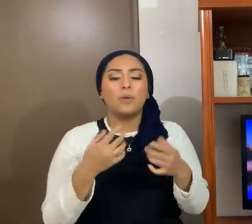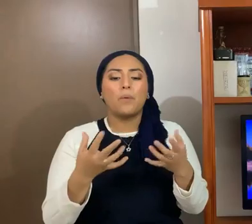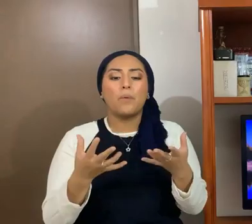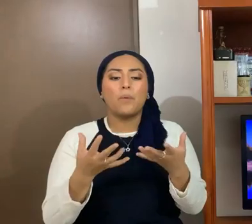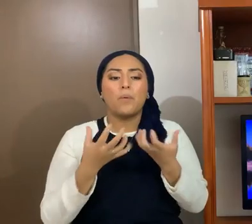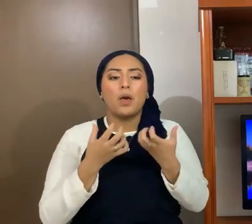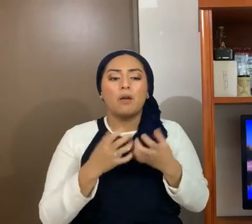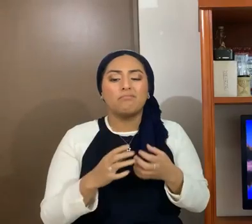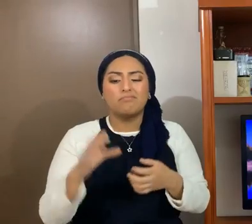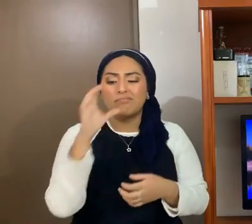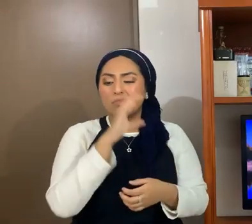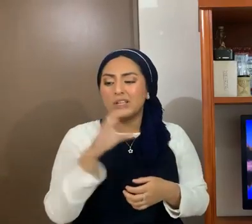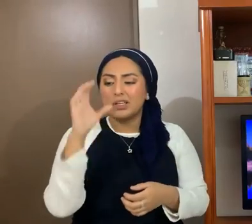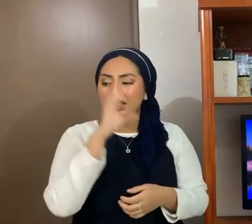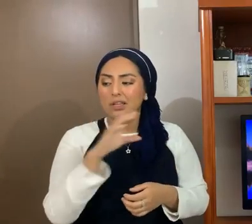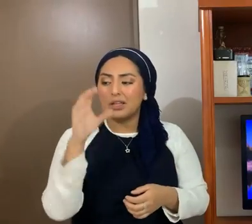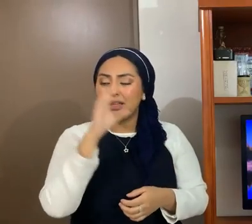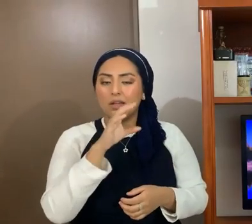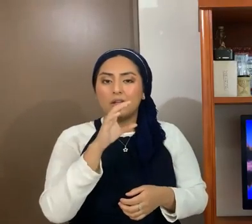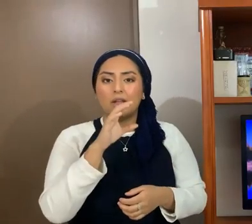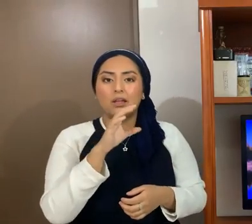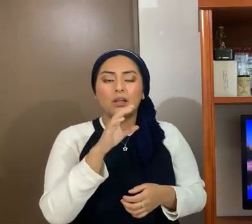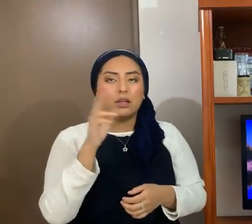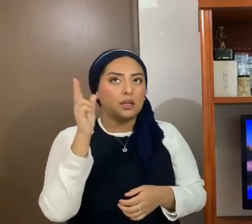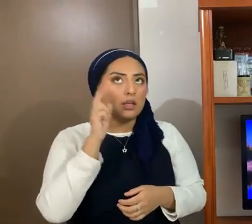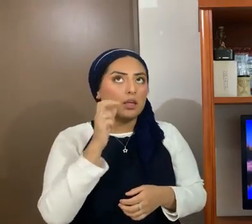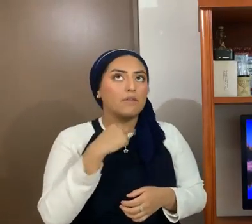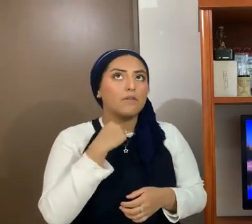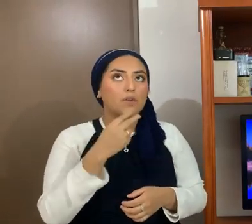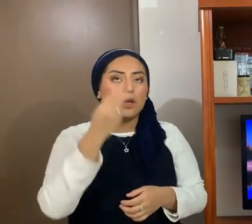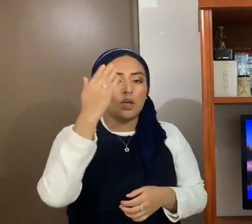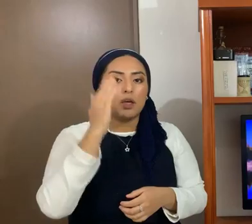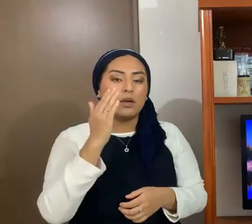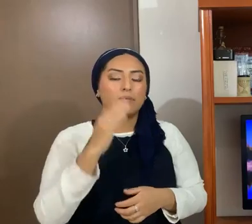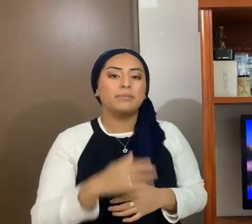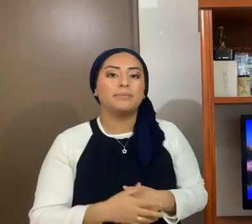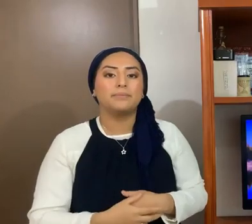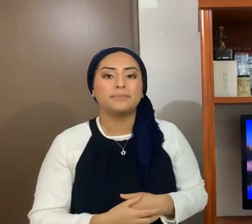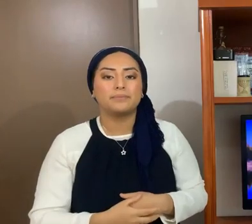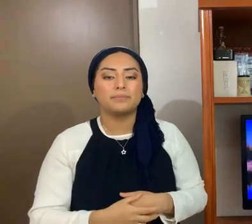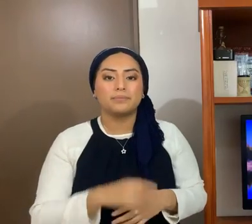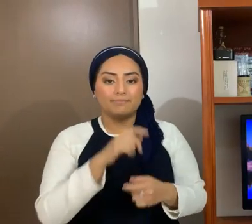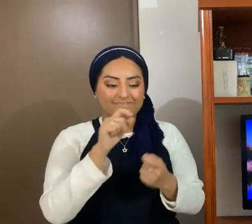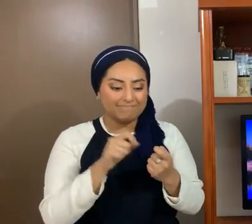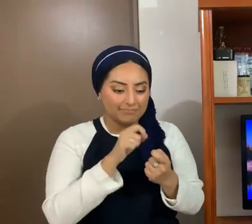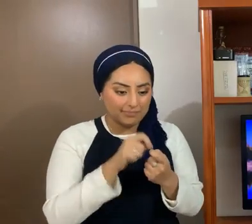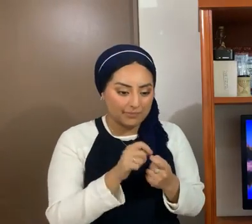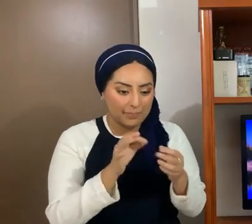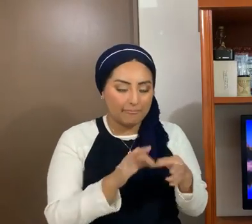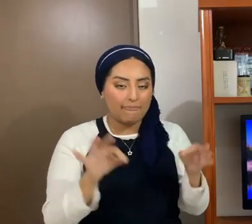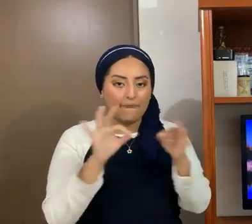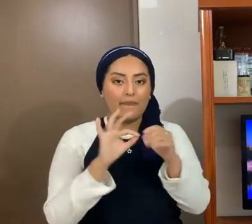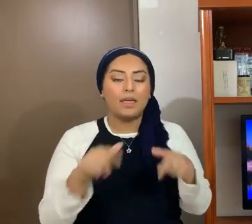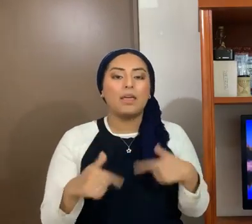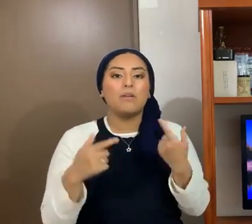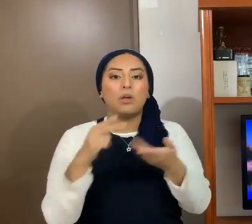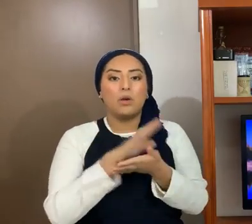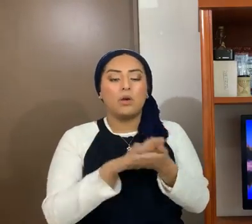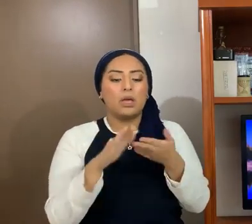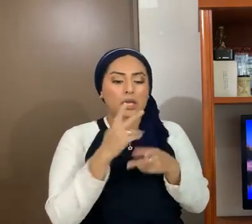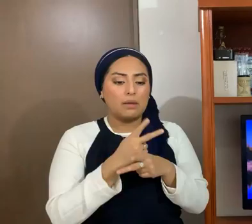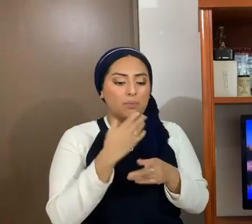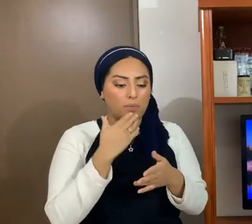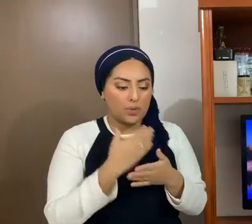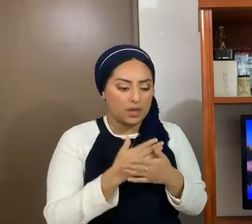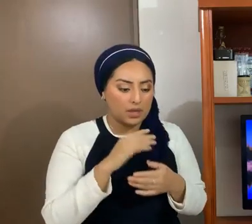anhelado y buscado, a veces hasta desesperadamente, escuchar la voz de Elohim? La clave está en estar en santidad, en guardar